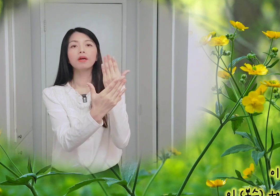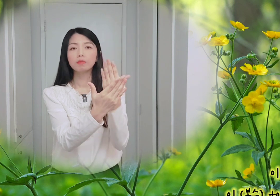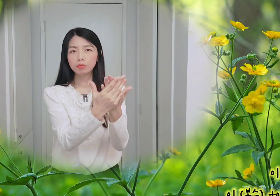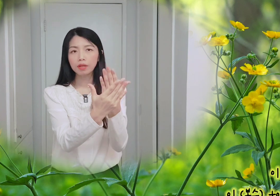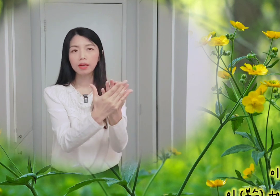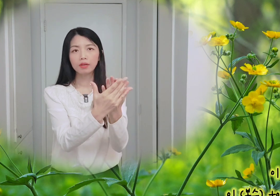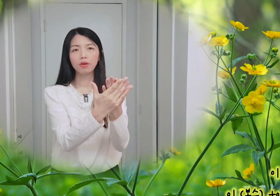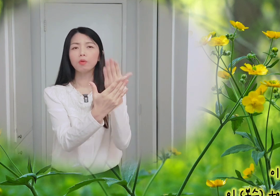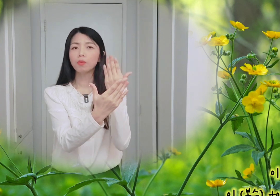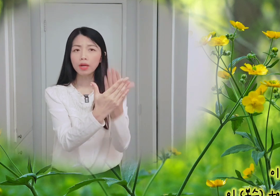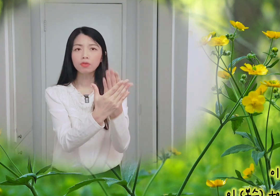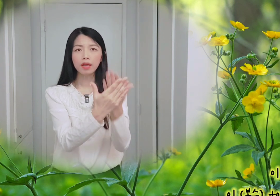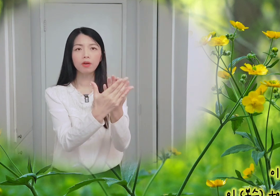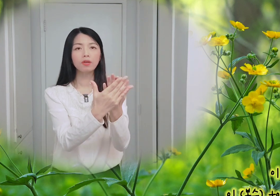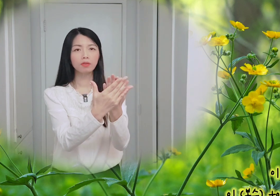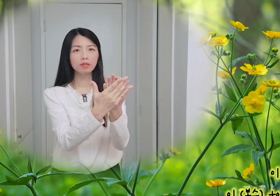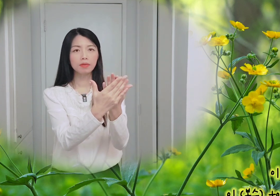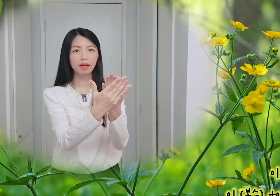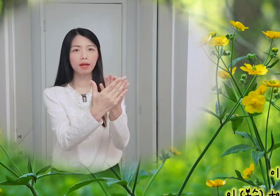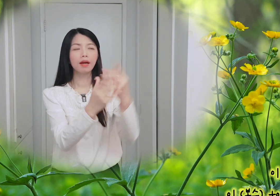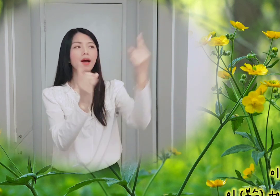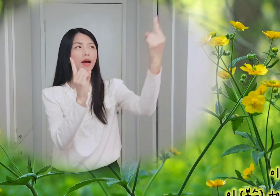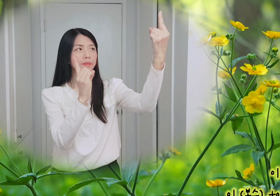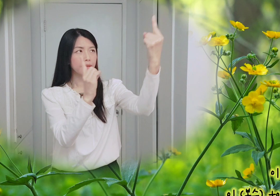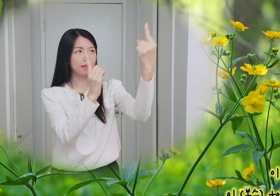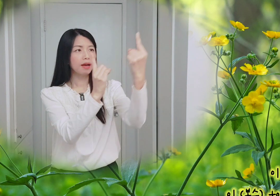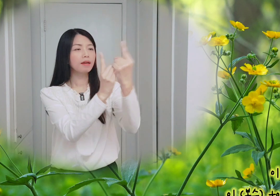쳐주시면 부탁하는 거예요. 뭐뭐 해주세요 이런 뜻입니다.